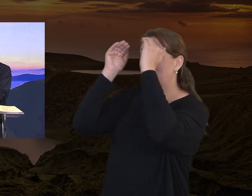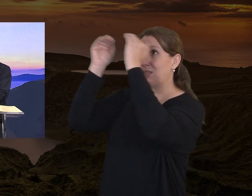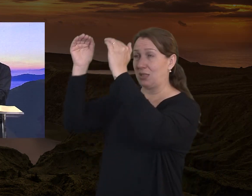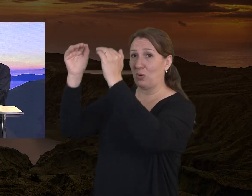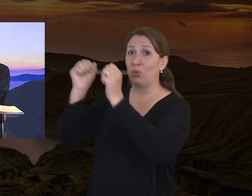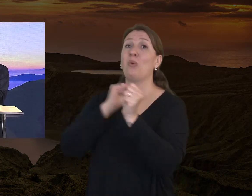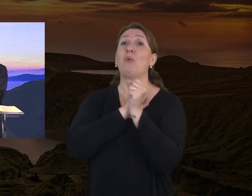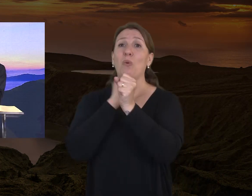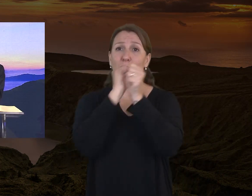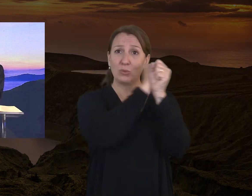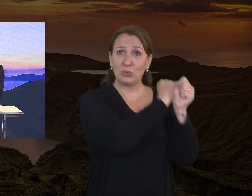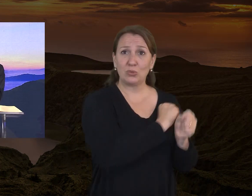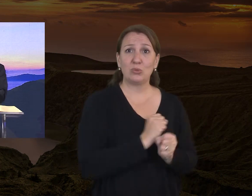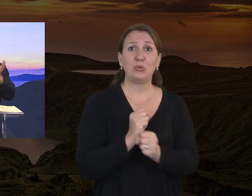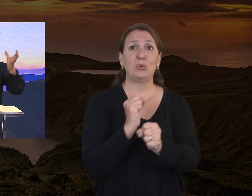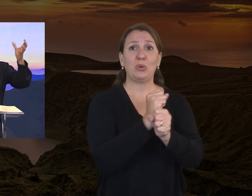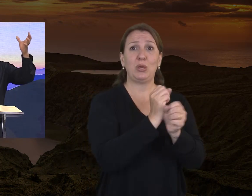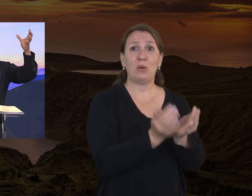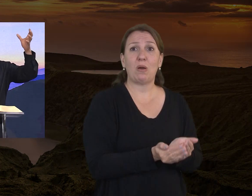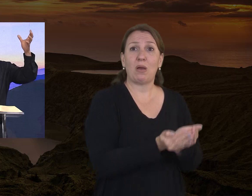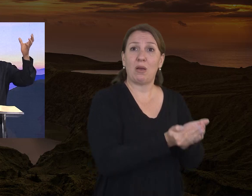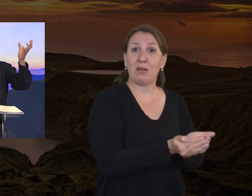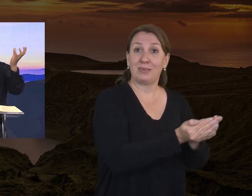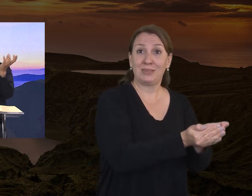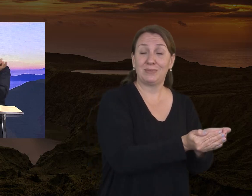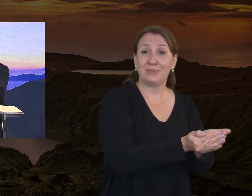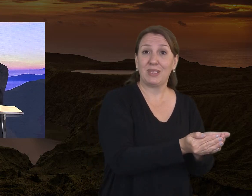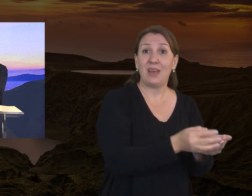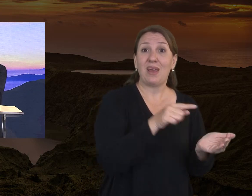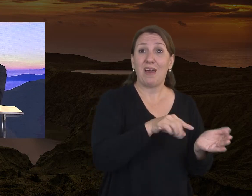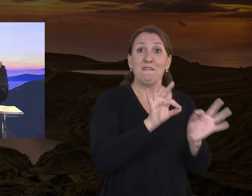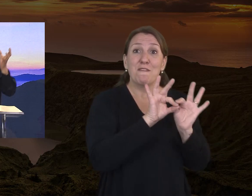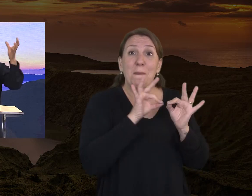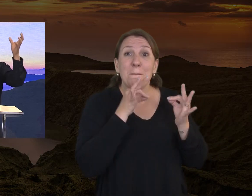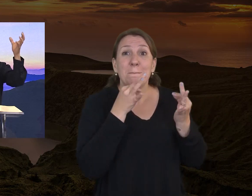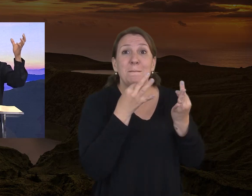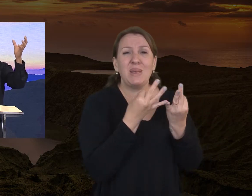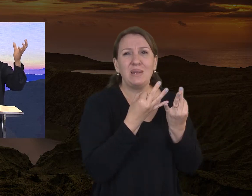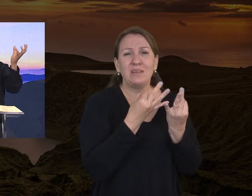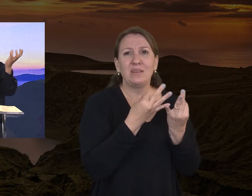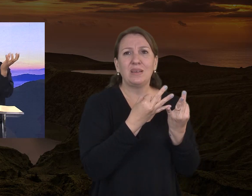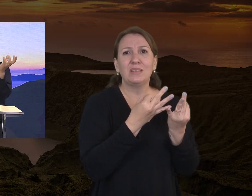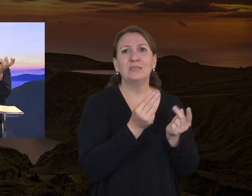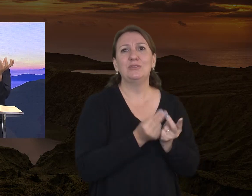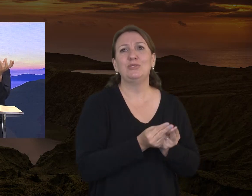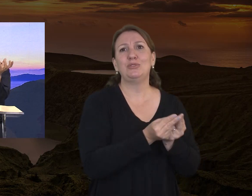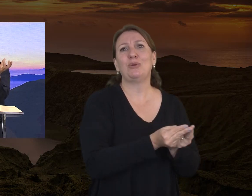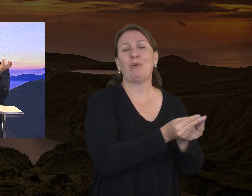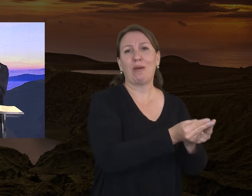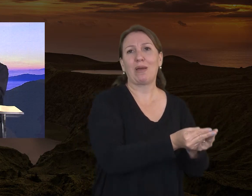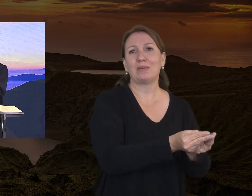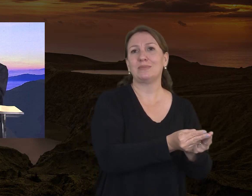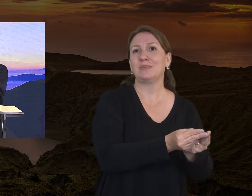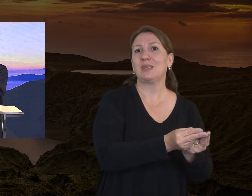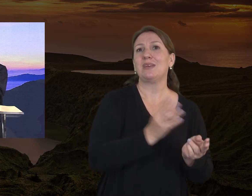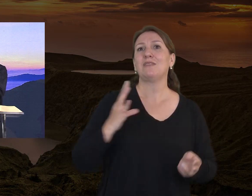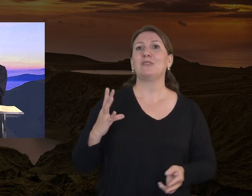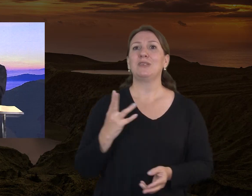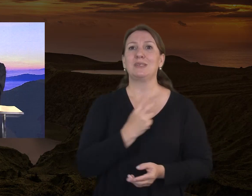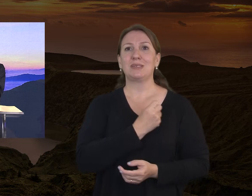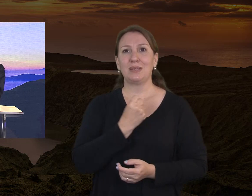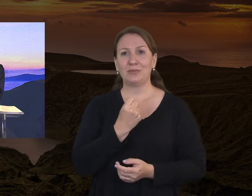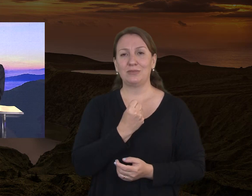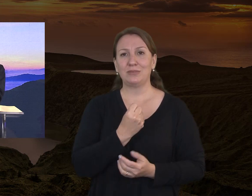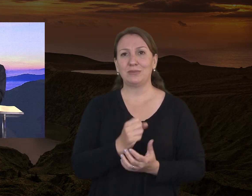verdade, representa Cristo. Ao efetuar a redenção, ele nos colocou reconciliado